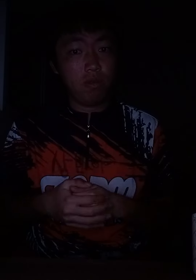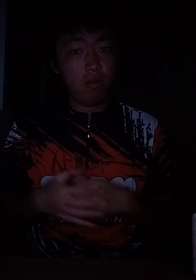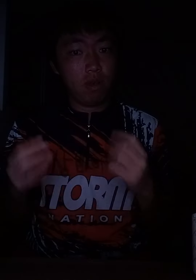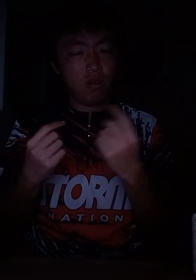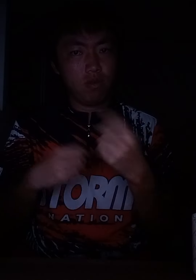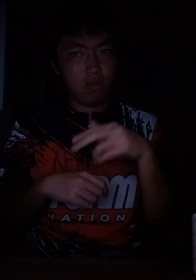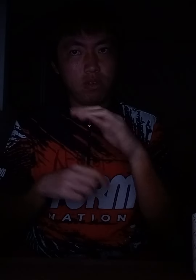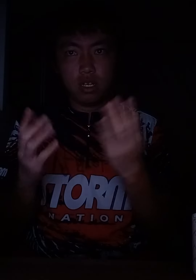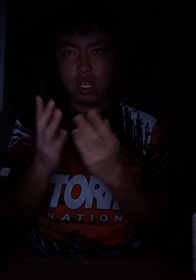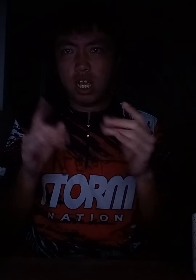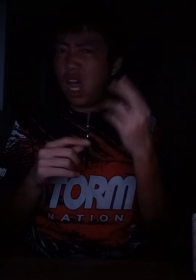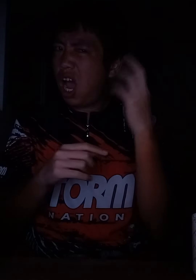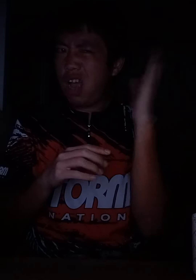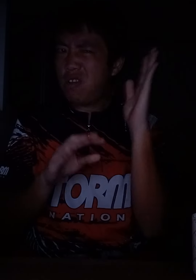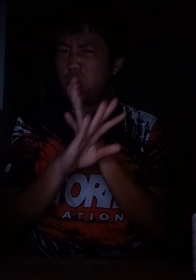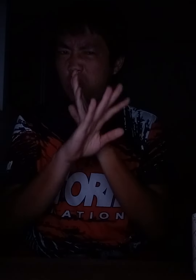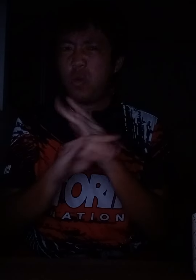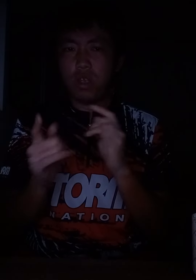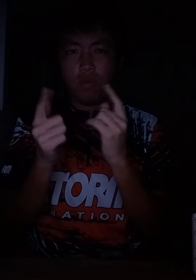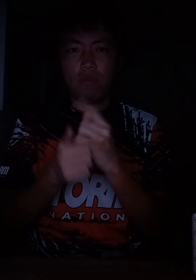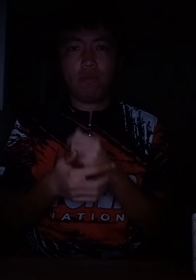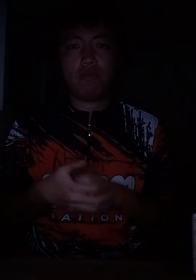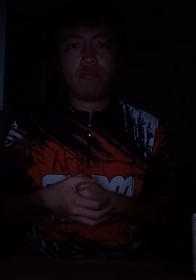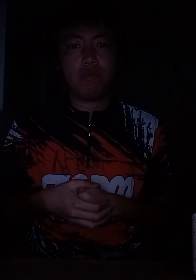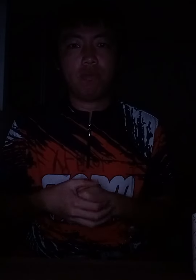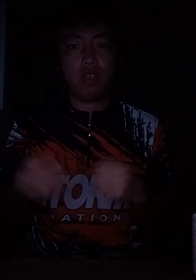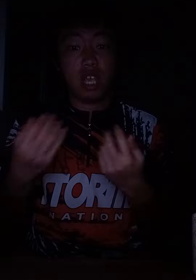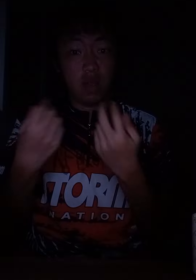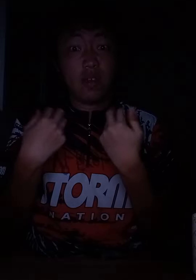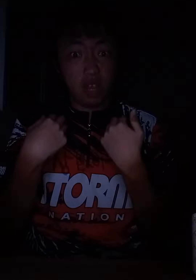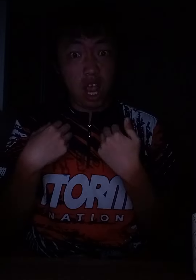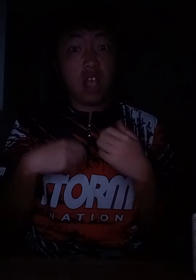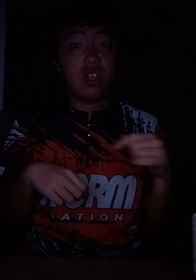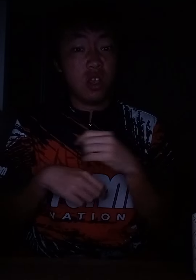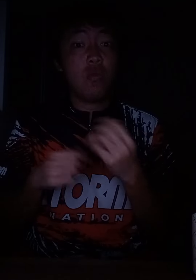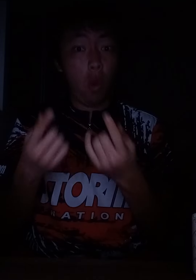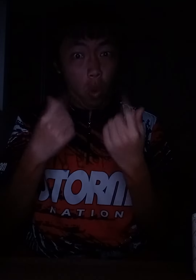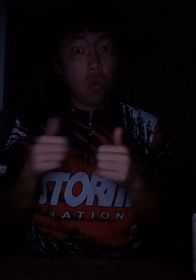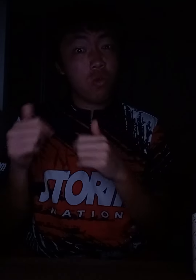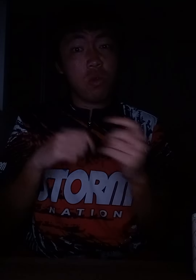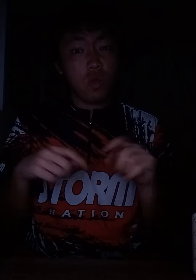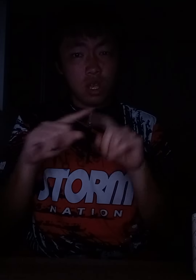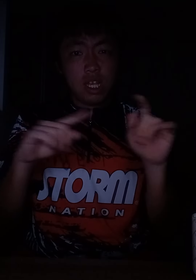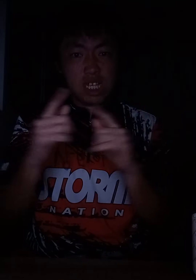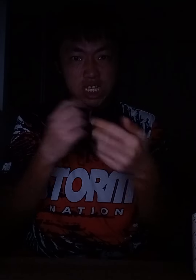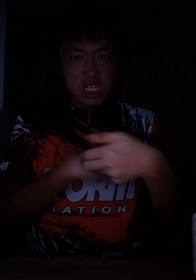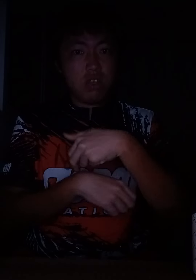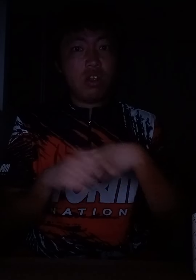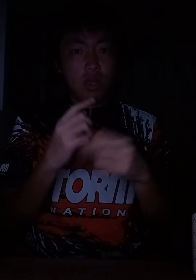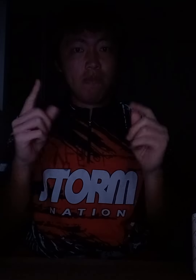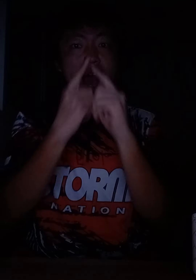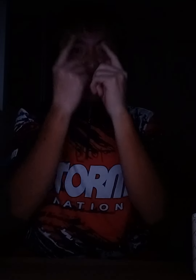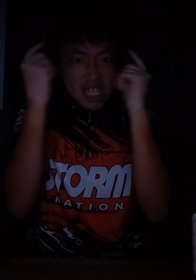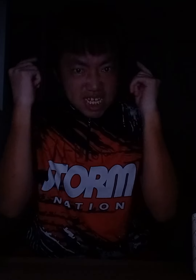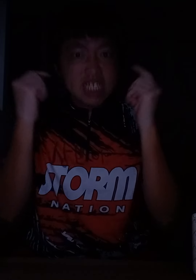관계자 목소리가 잘 안 들릴 정도였습니다. 내가 뭘 잘못했냐? 난 멀쩡한데 왜 지하철에서 마스크를 써야 하냐?